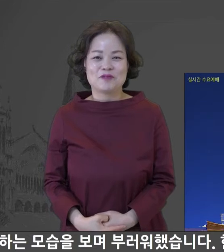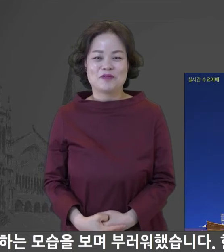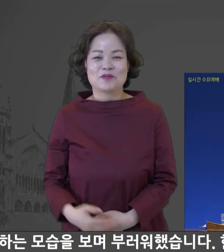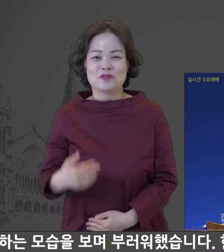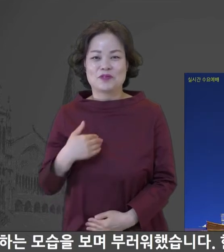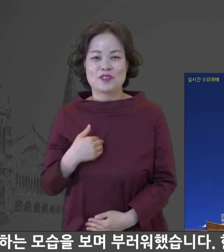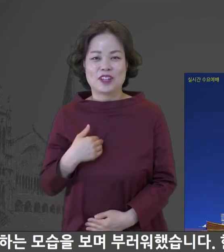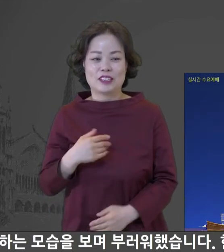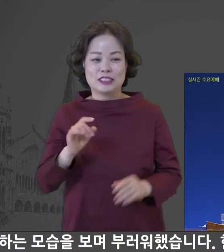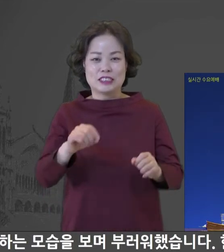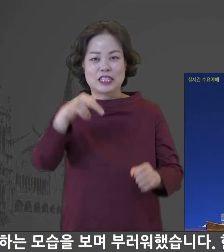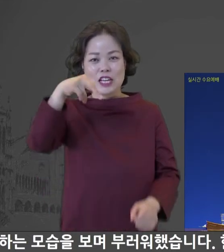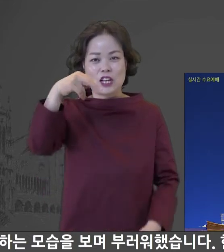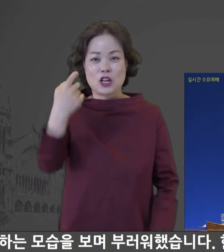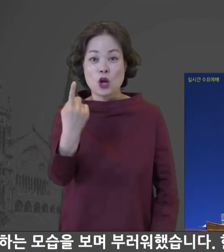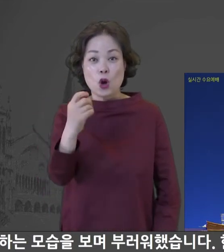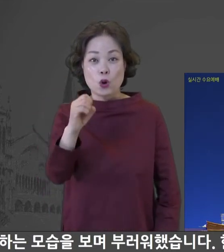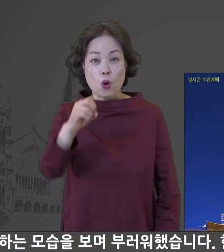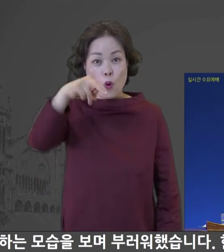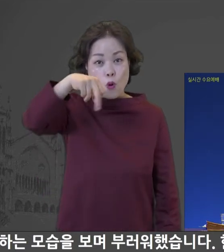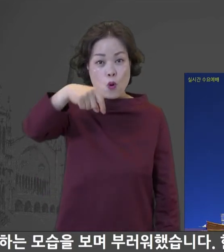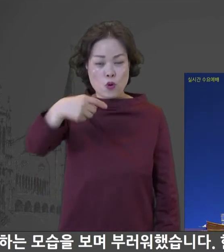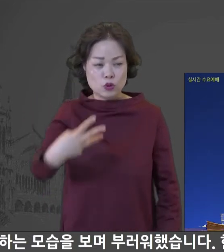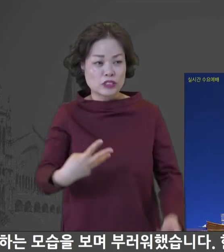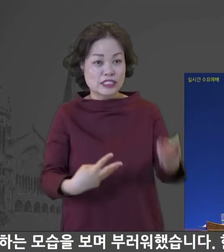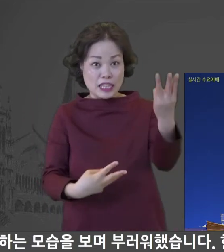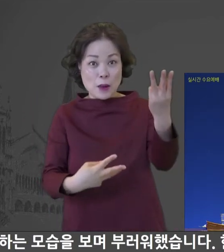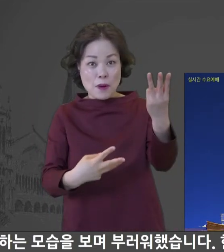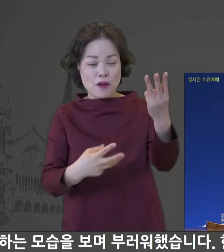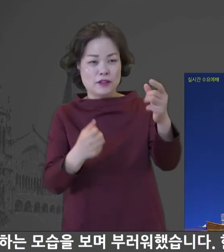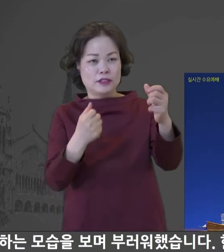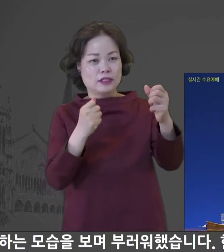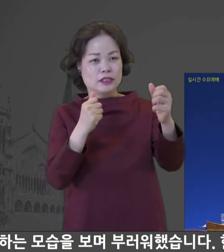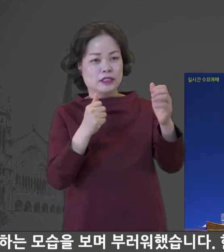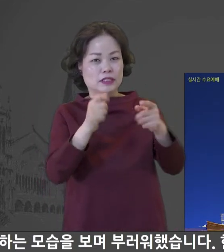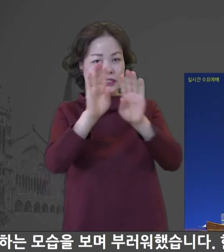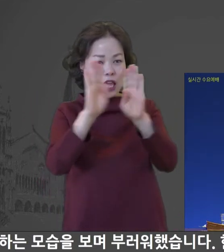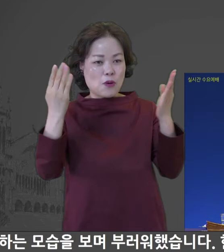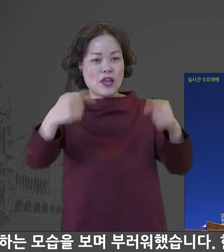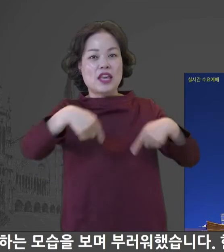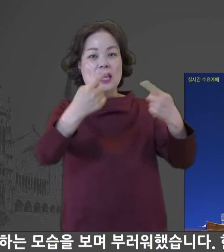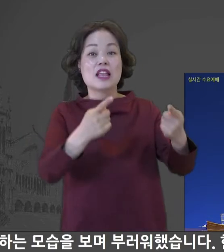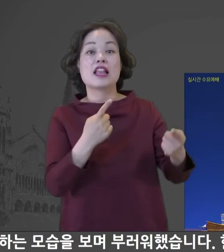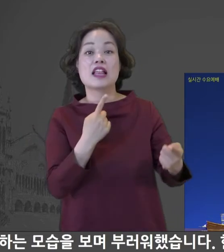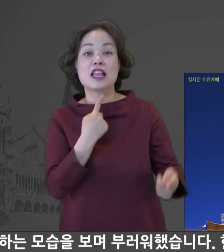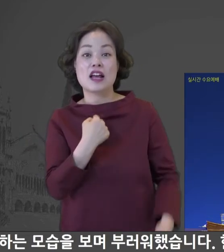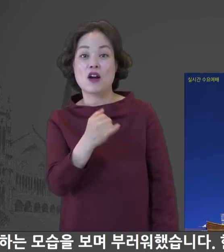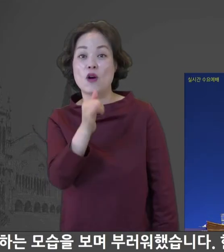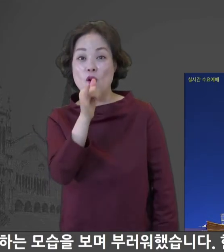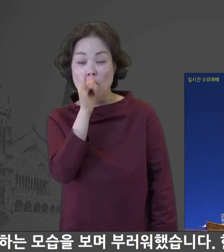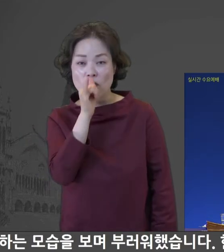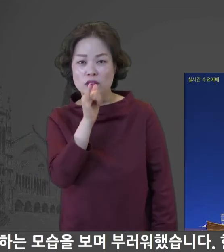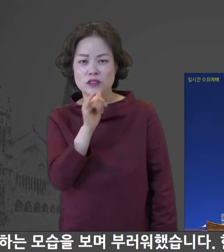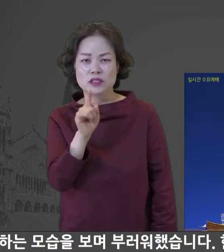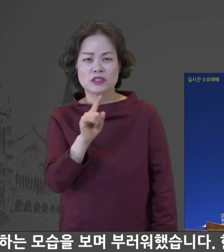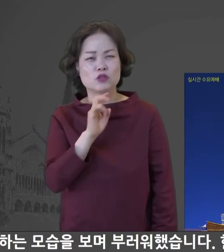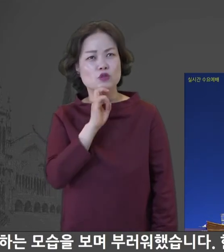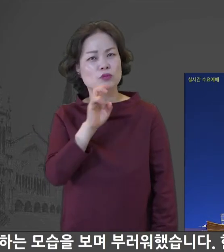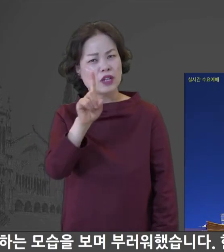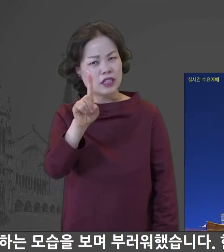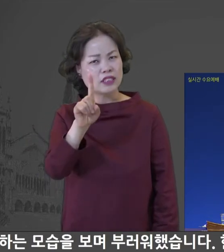저는 이 콩쿠르에 3번 참여를 했습니다. 첫 번째 참여했을 때가 21살 때였는데 아무것도 모르는